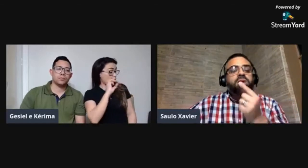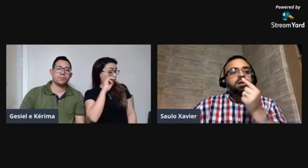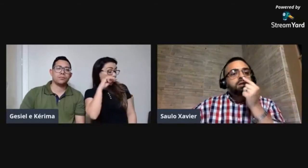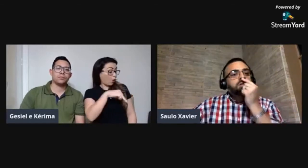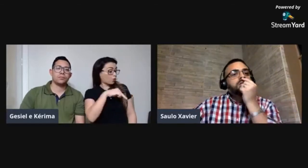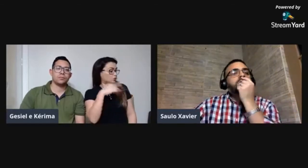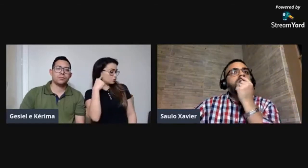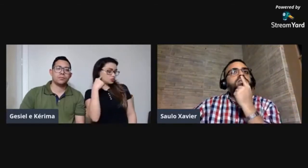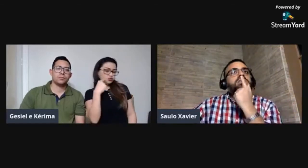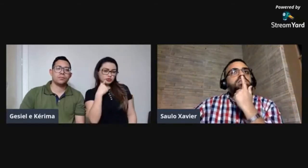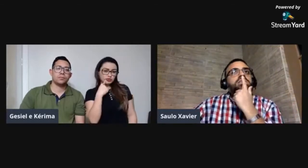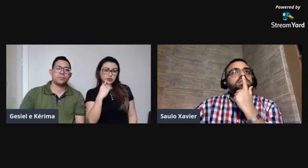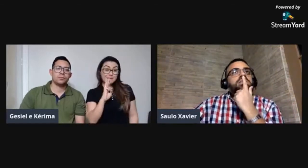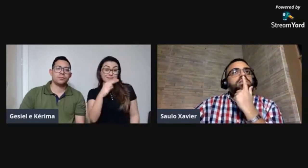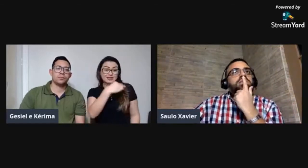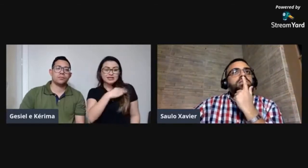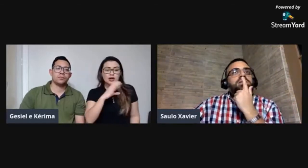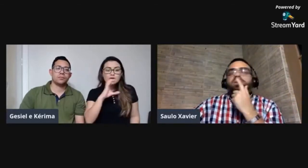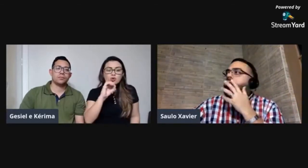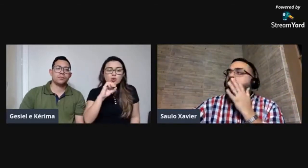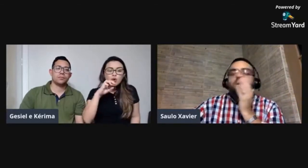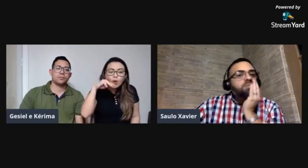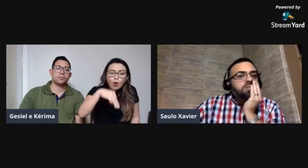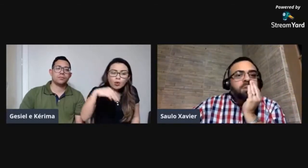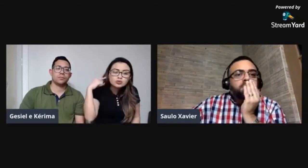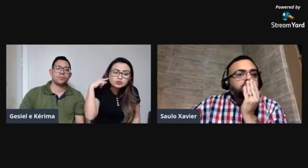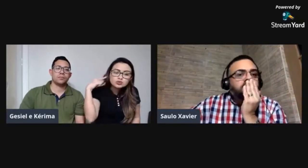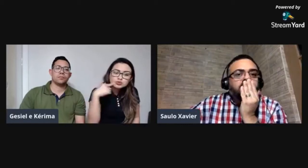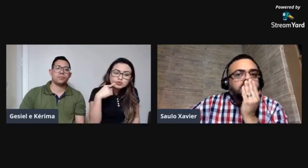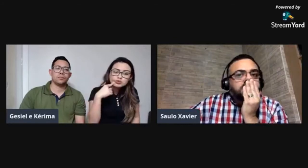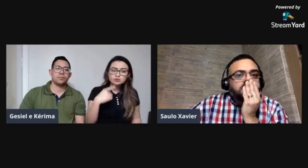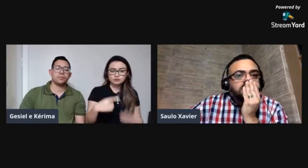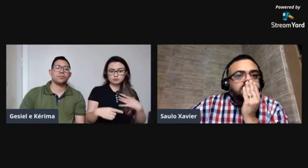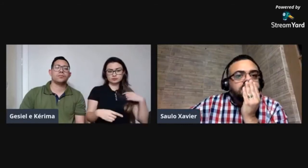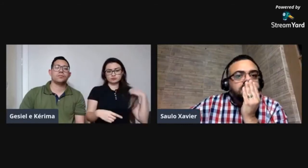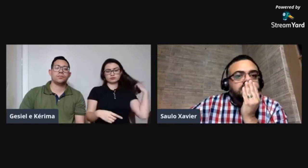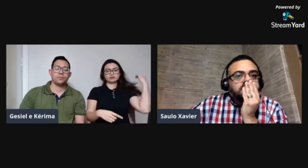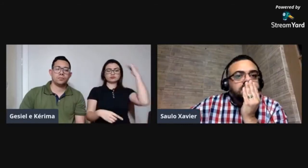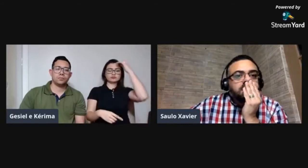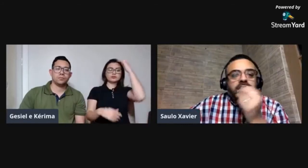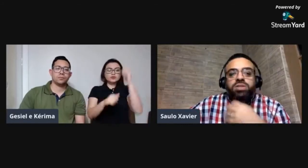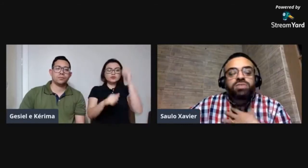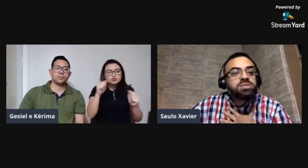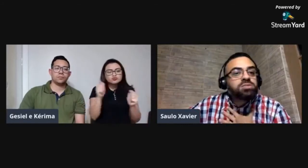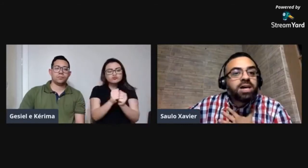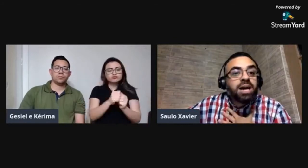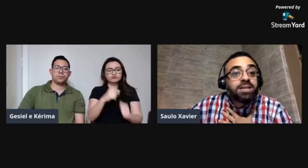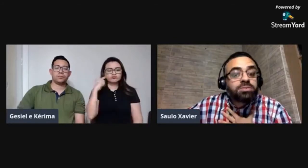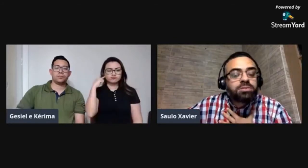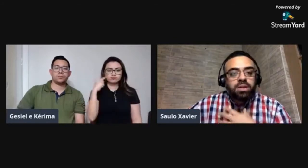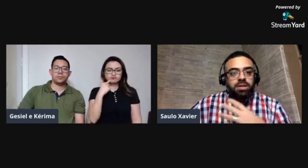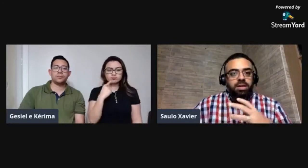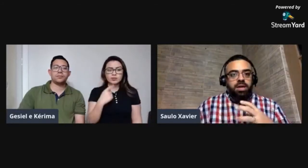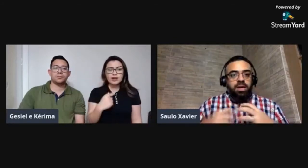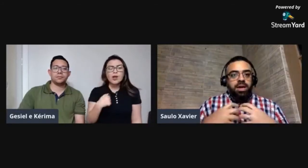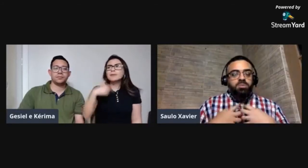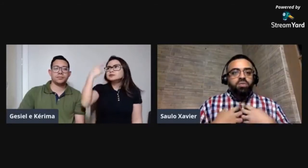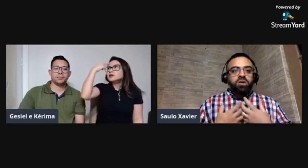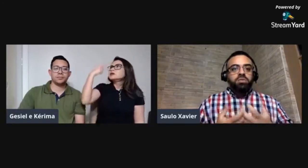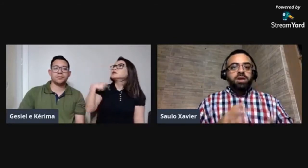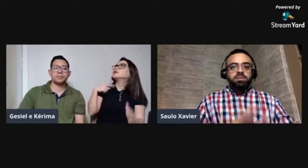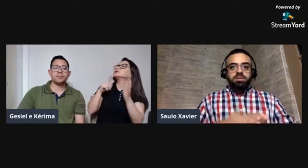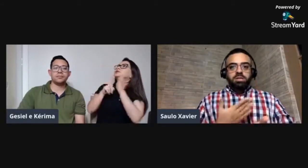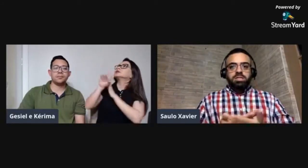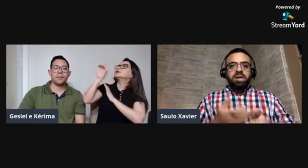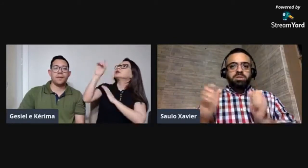E eu assim, meu Deus, isso é muito forte. Eu estou fazendo tudo errado. O